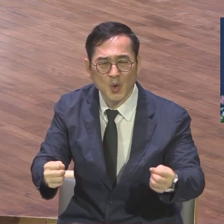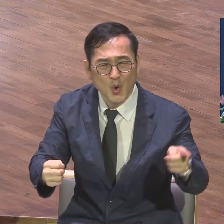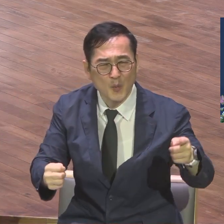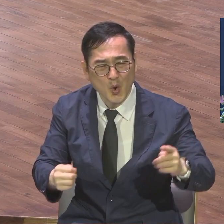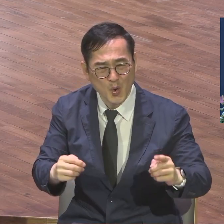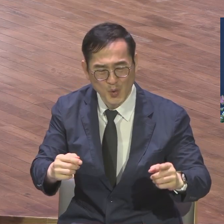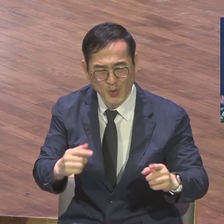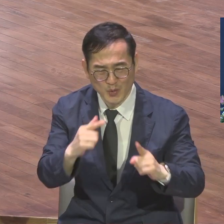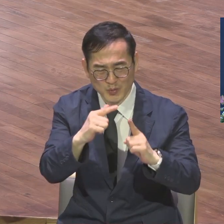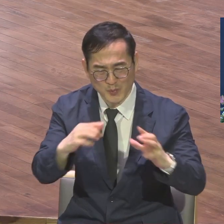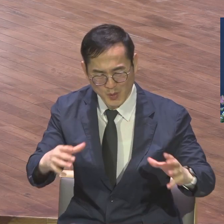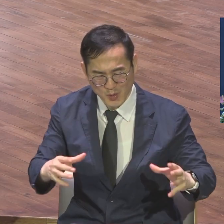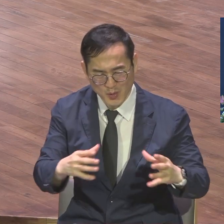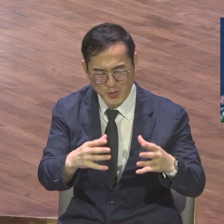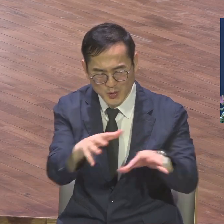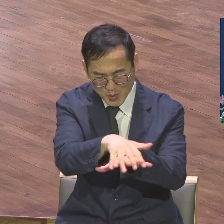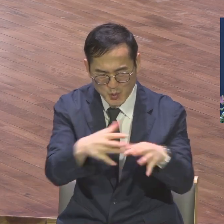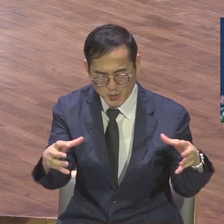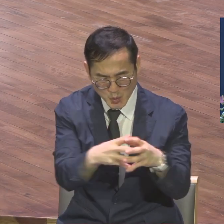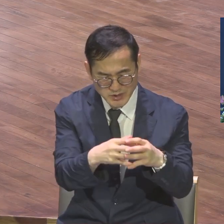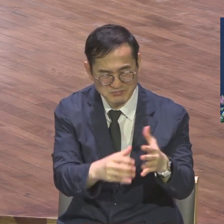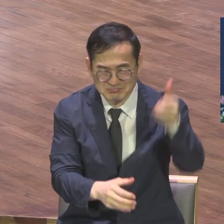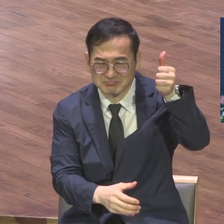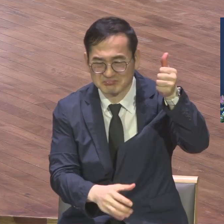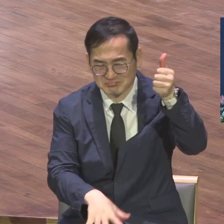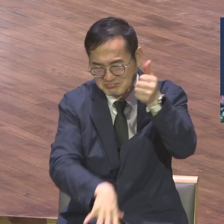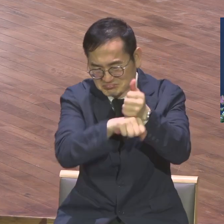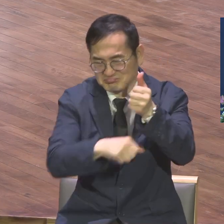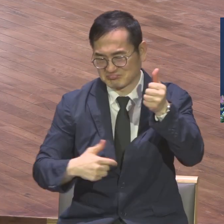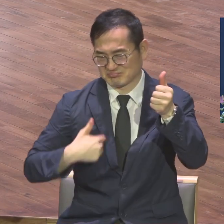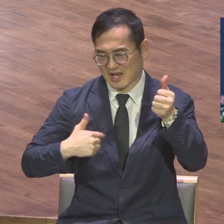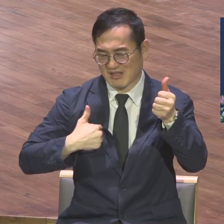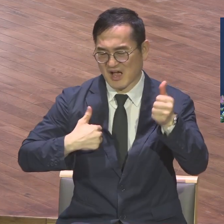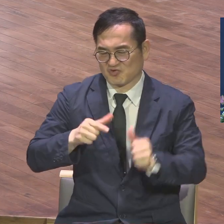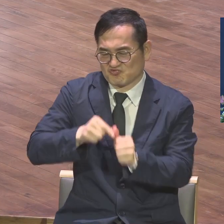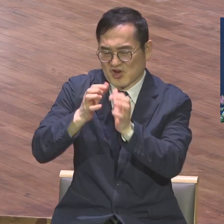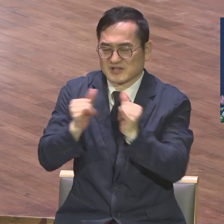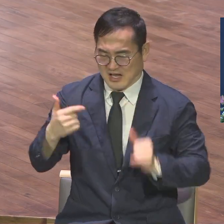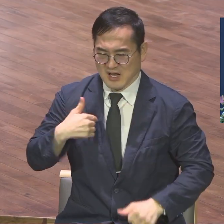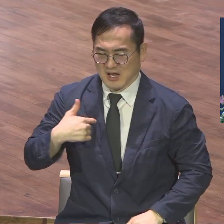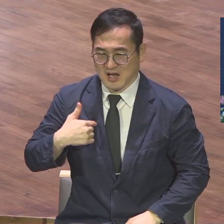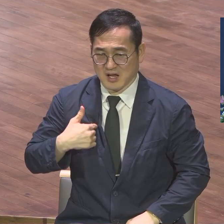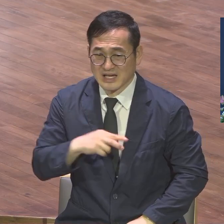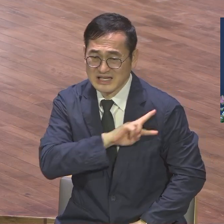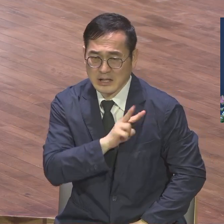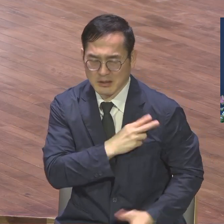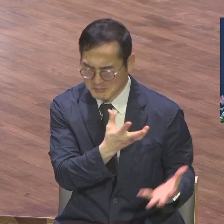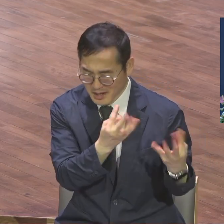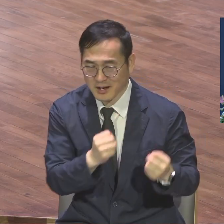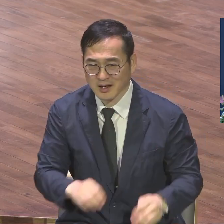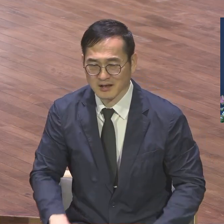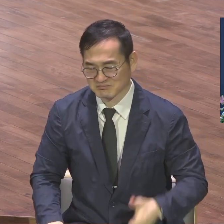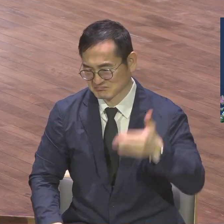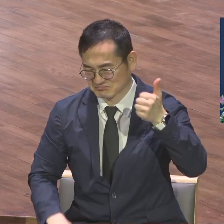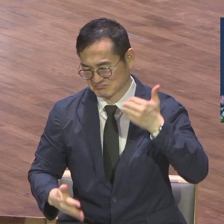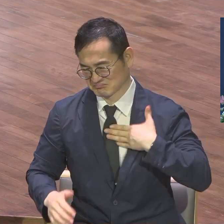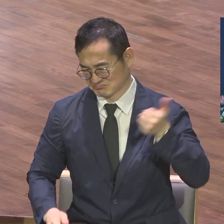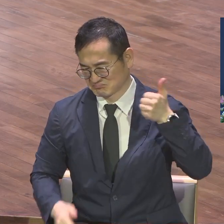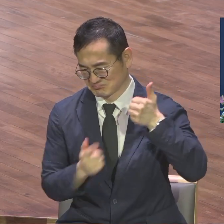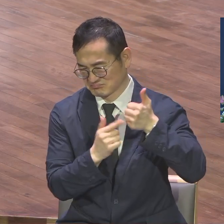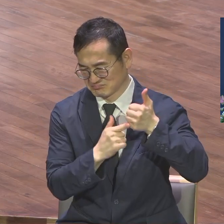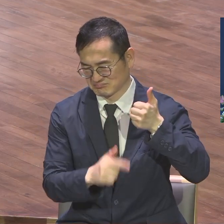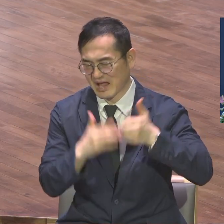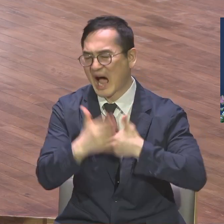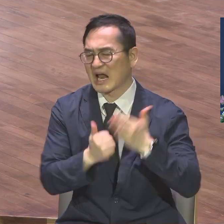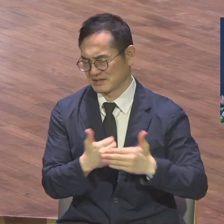많습니다. 지가 구원자라고 교주 많습니다. 이단들 많습니다. 세상에 나가면